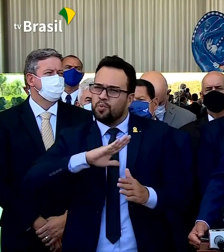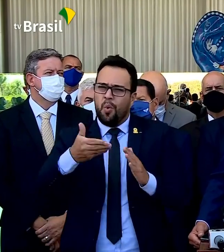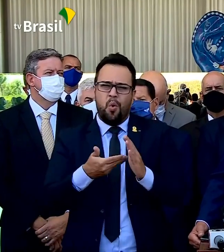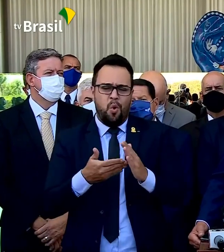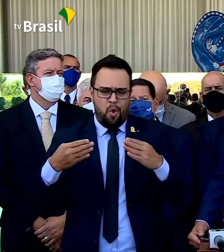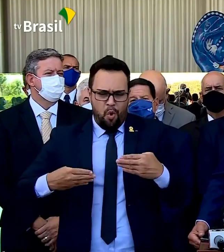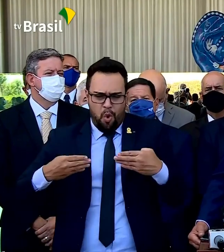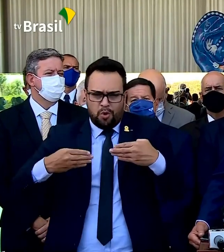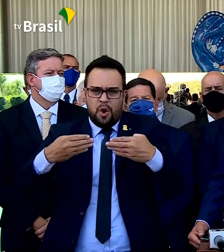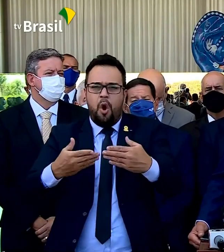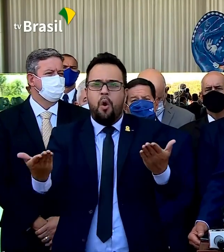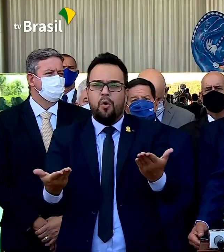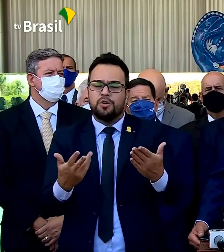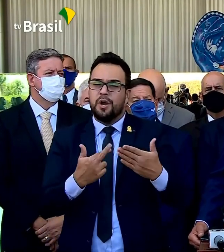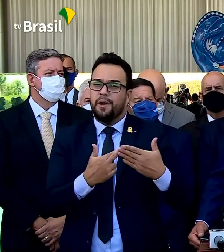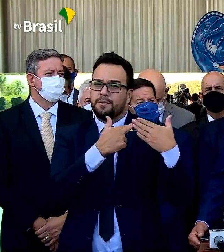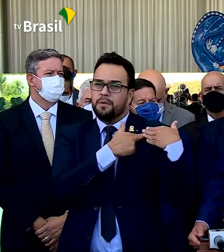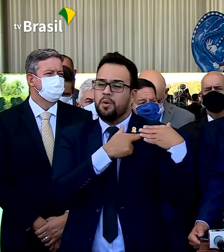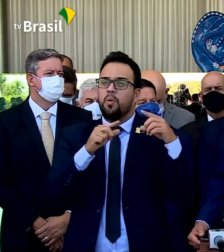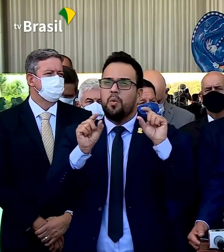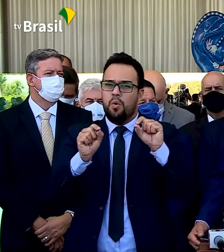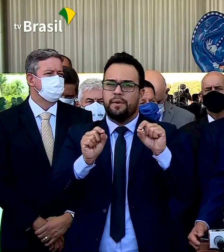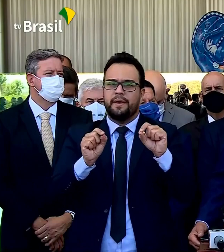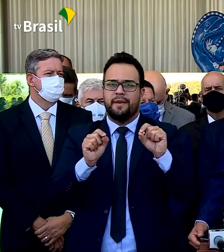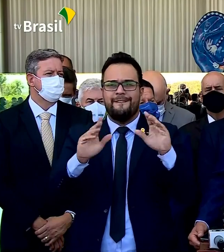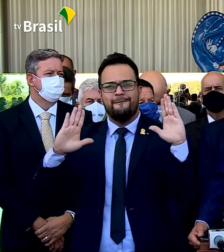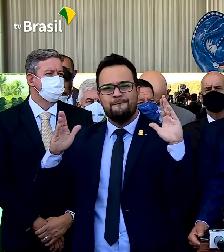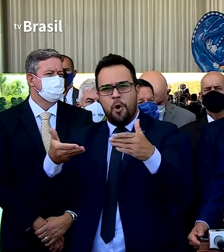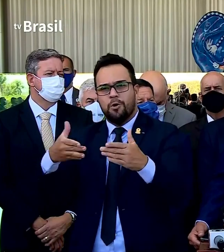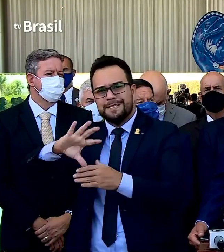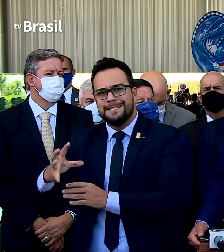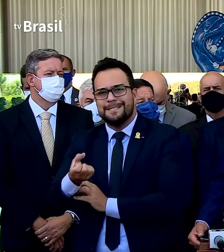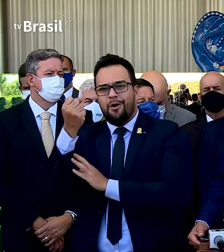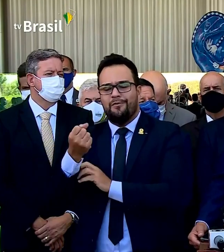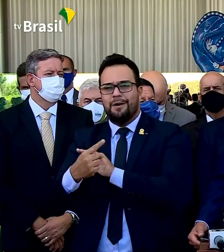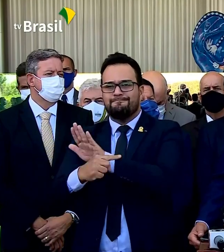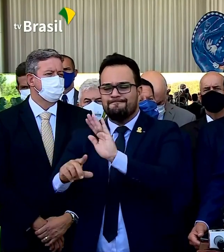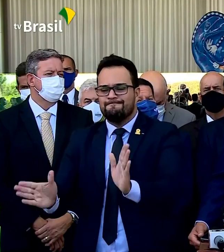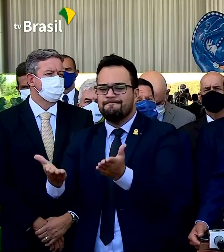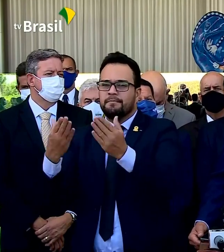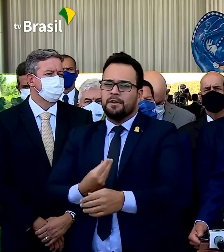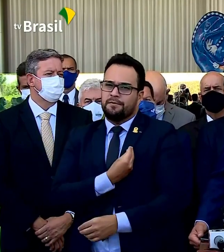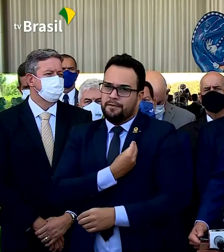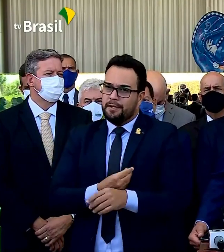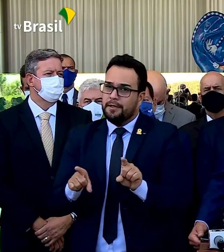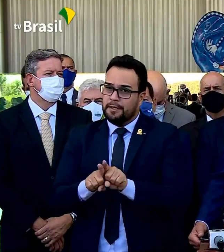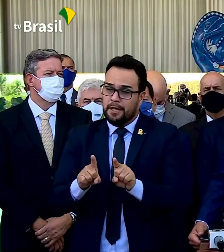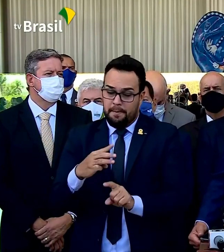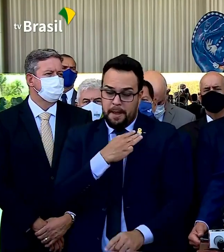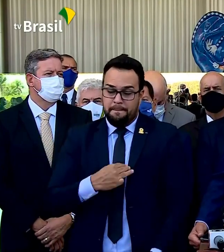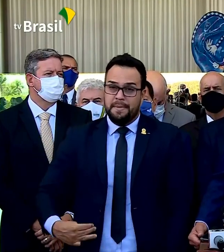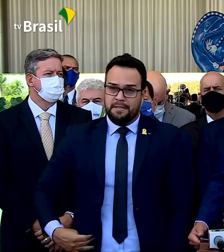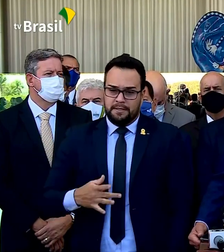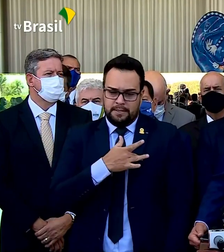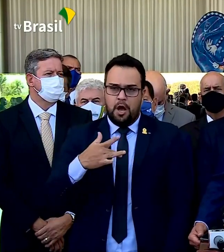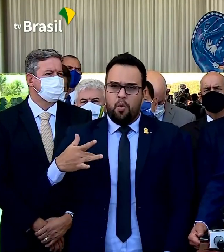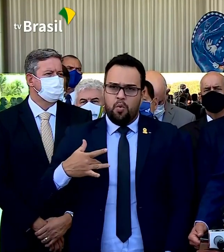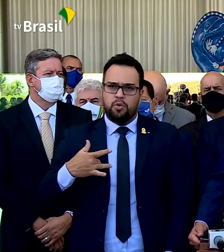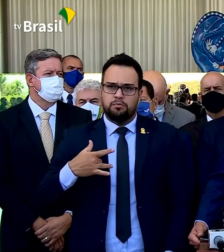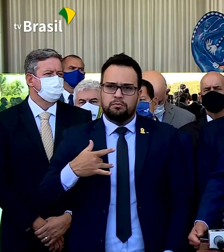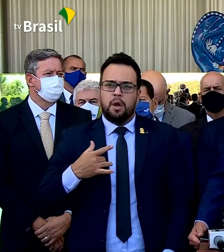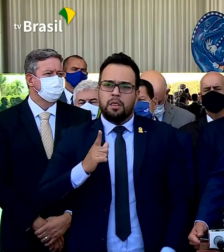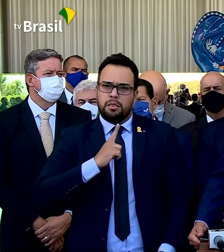a responsabilidade de salvar vidas. E o ministro da Saúde, tendo as credenciais do senhor presidente,